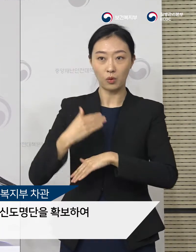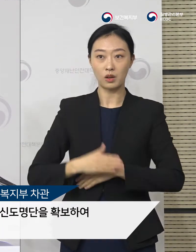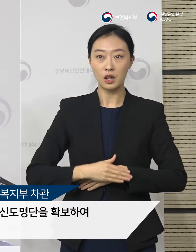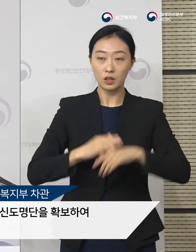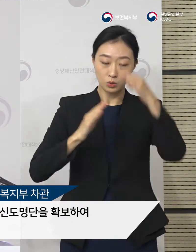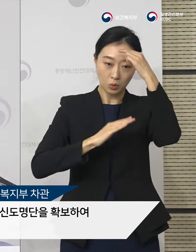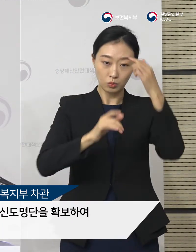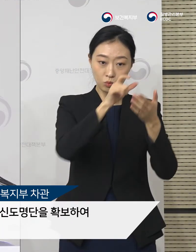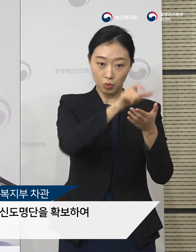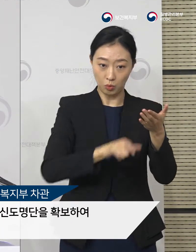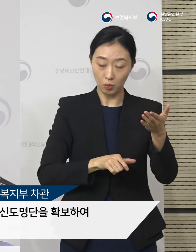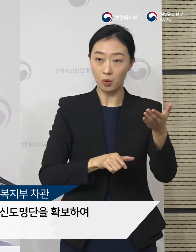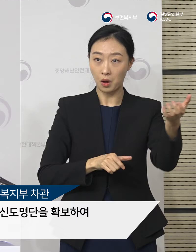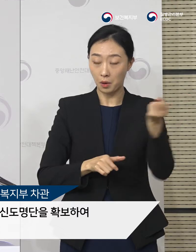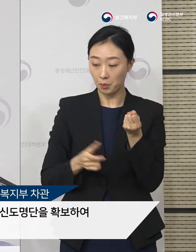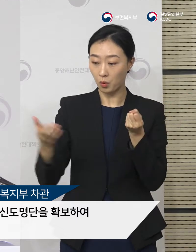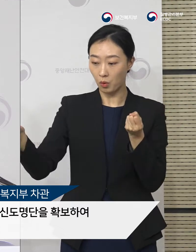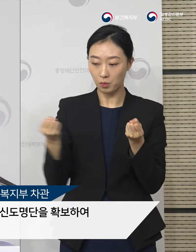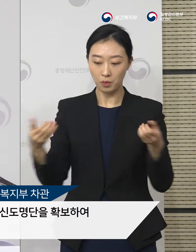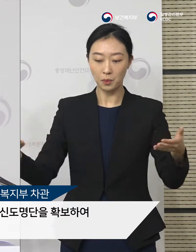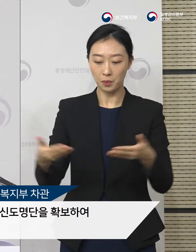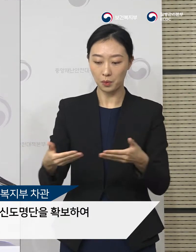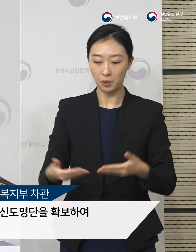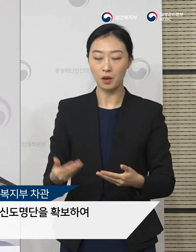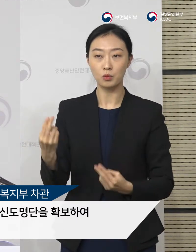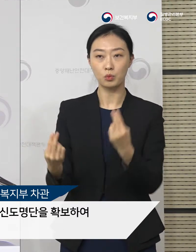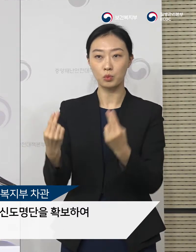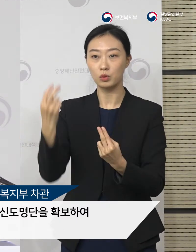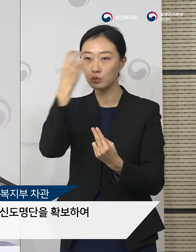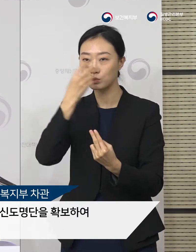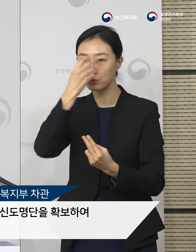정부가 확보한 명단과 비교 조사 중입니다.